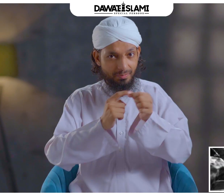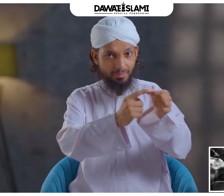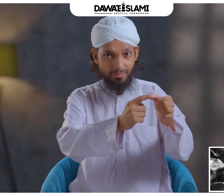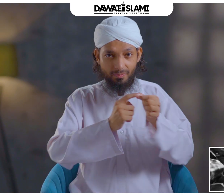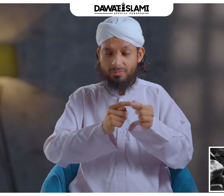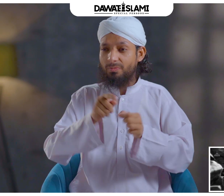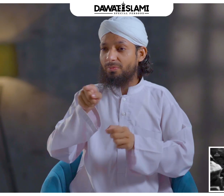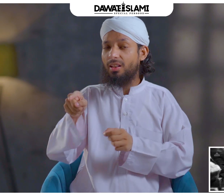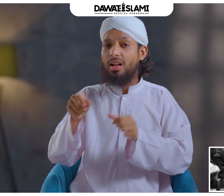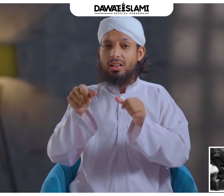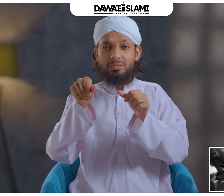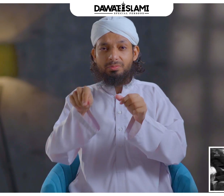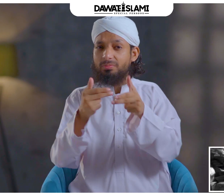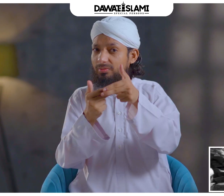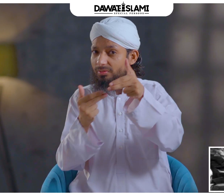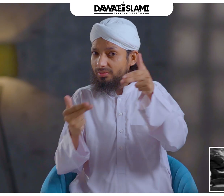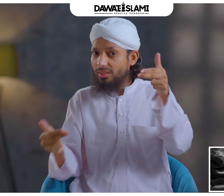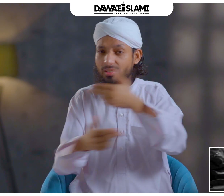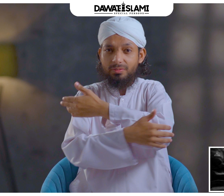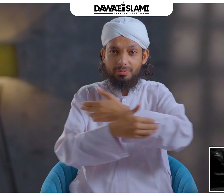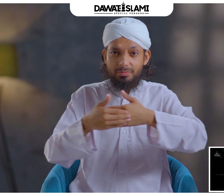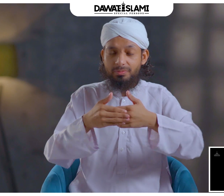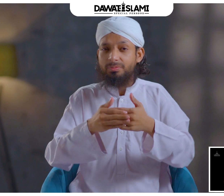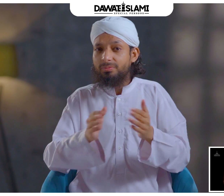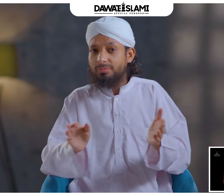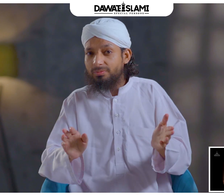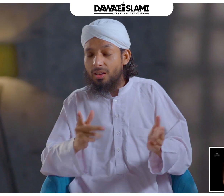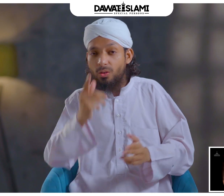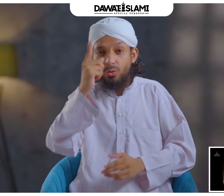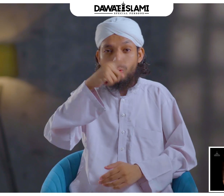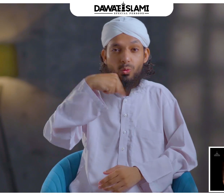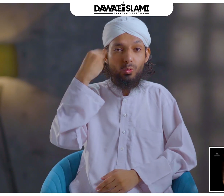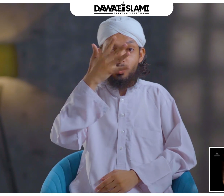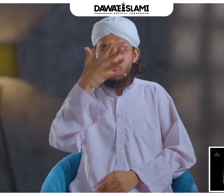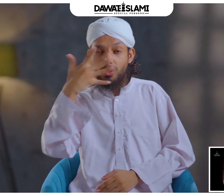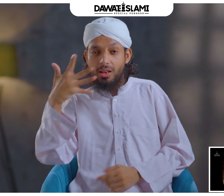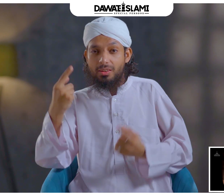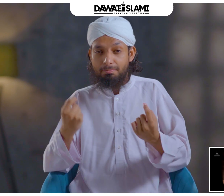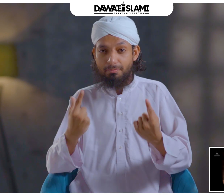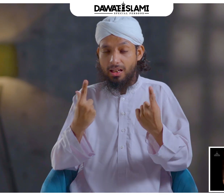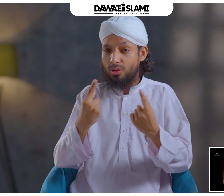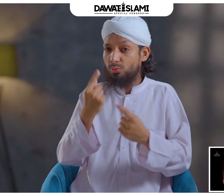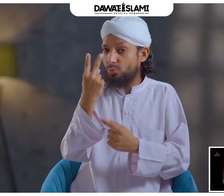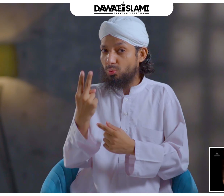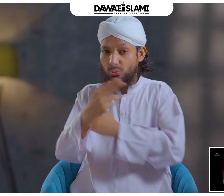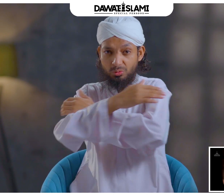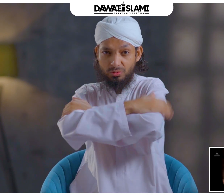تھے، مظلوموں کی داد رسی کا سلسلہ جاری تھا کہ ناگاہ ایک خوبصورت نوجوان کو دو طاقتور